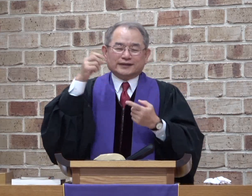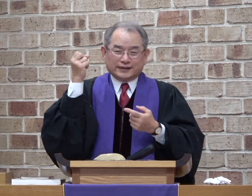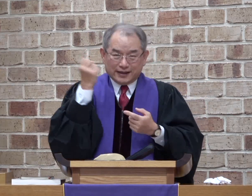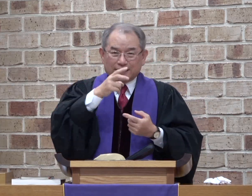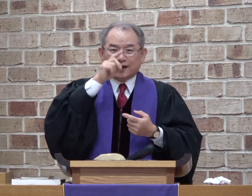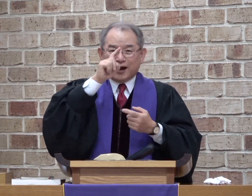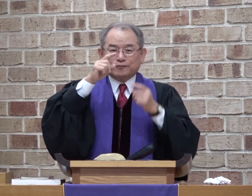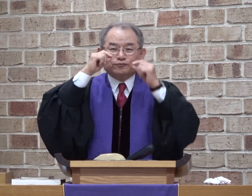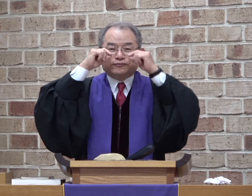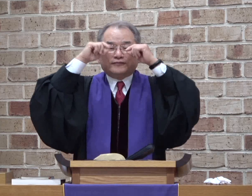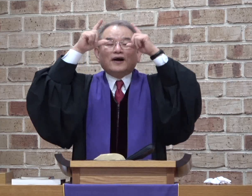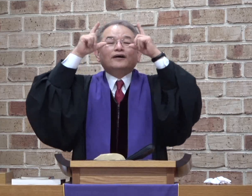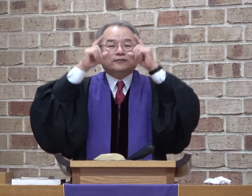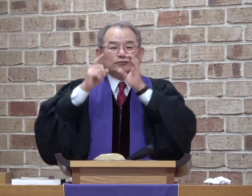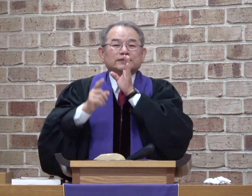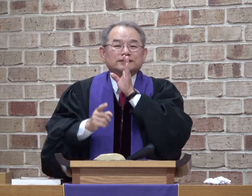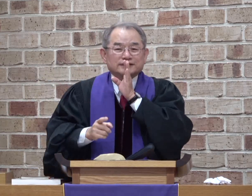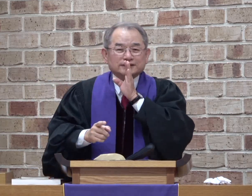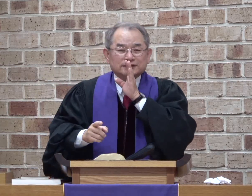주신다는 것을 다시 한번 깨닫게 됩니다.